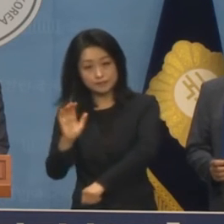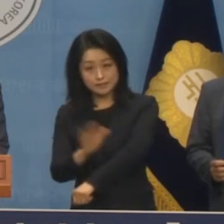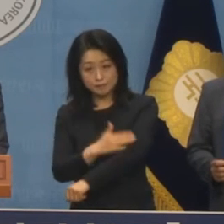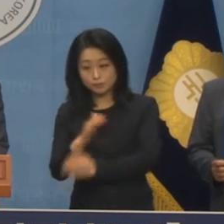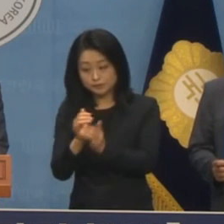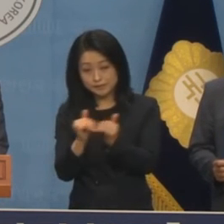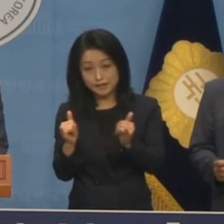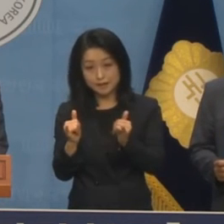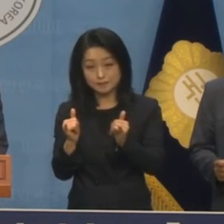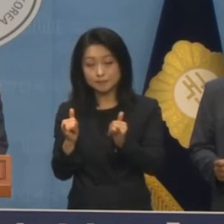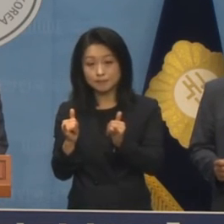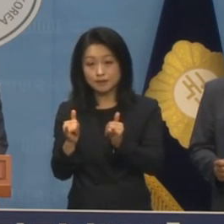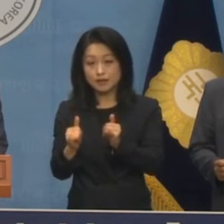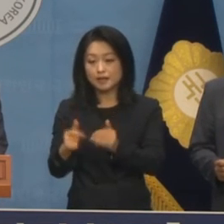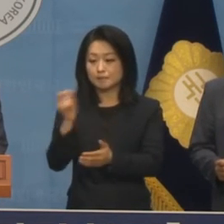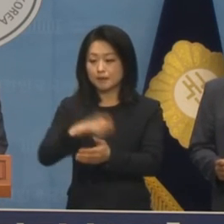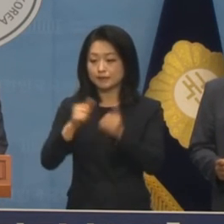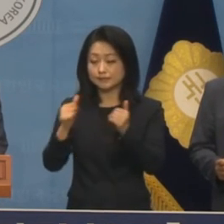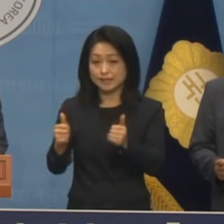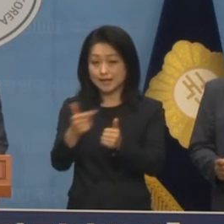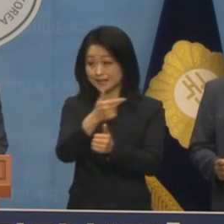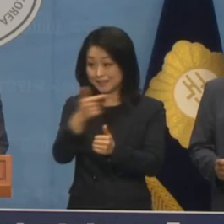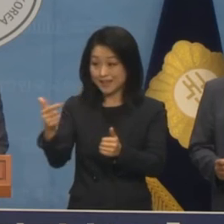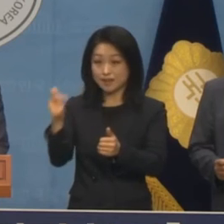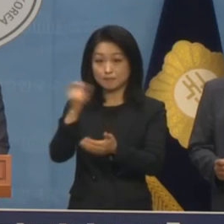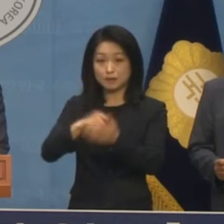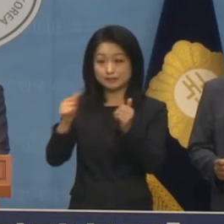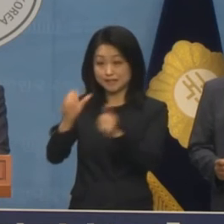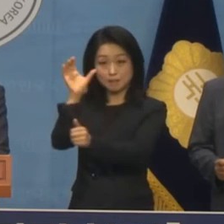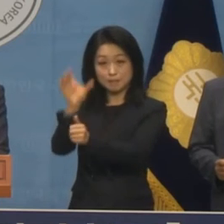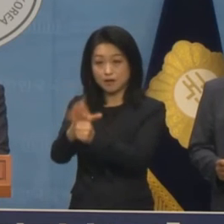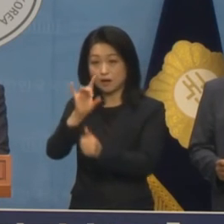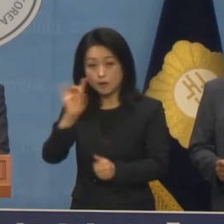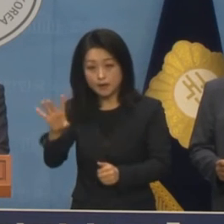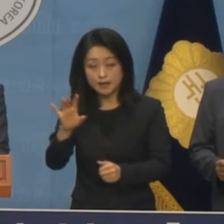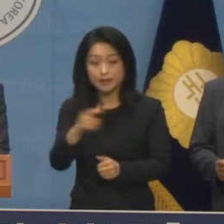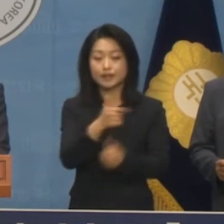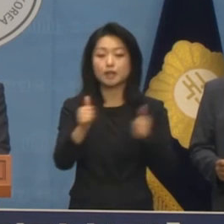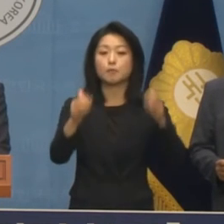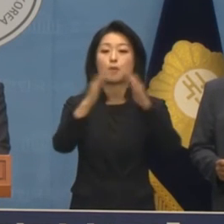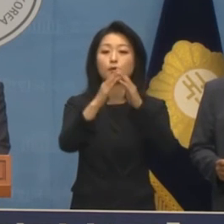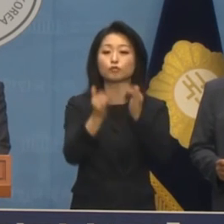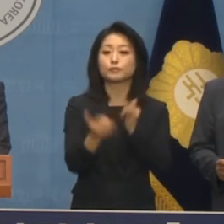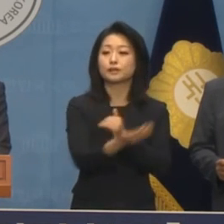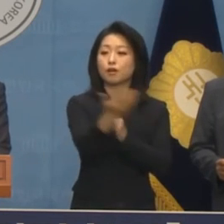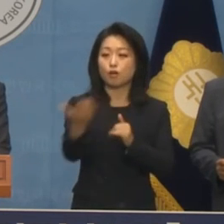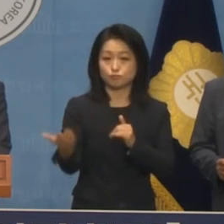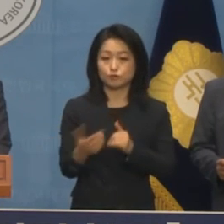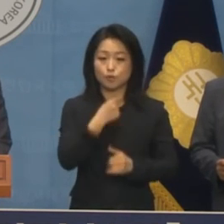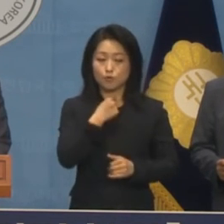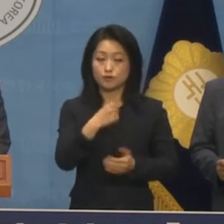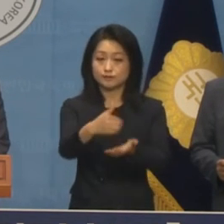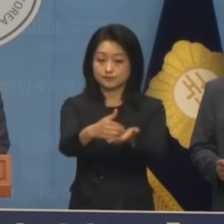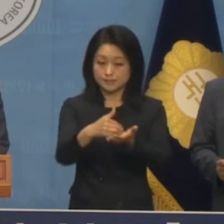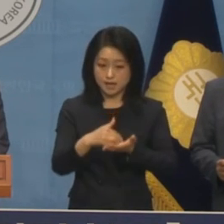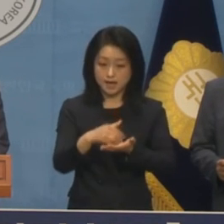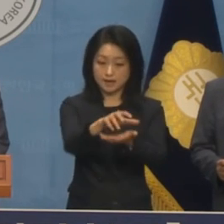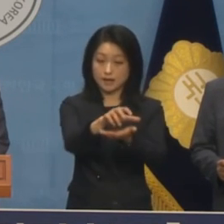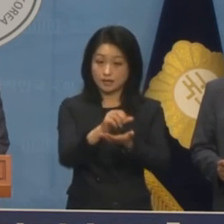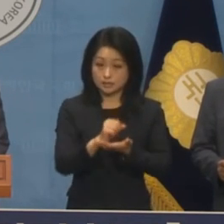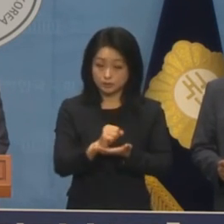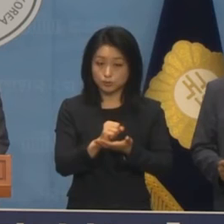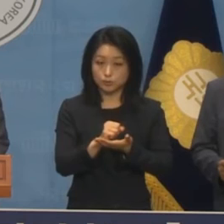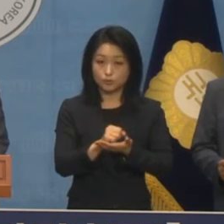사람들에게 우리나라 최고 법원을 맡길 수는 없다. 대법원은 국민의 여론을 수렴하고 이러한